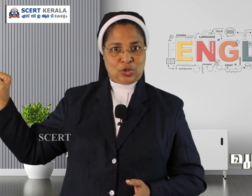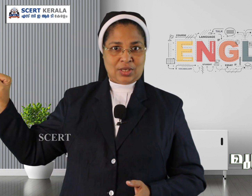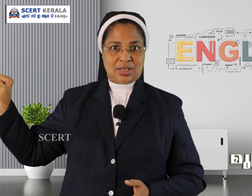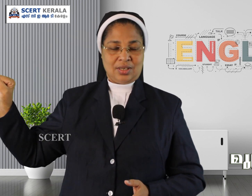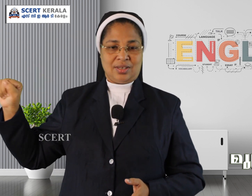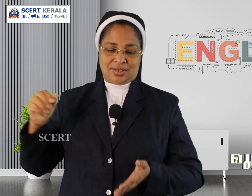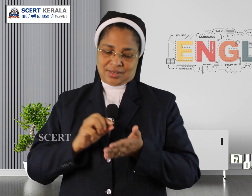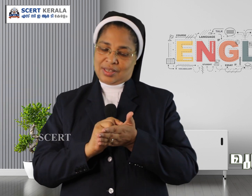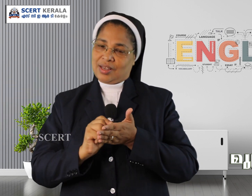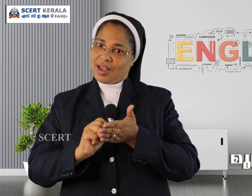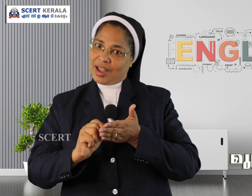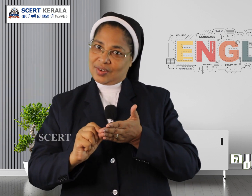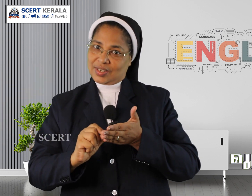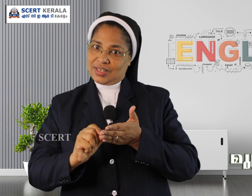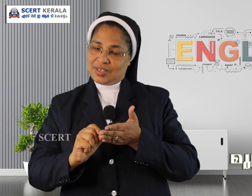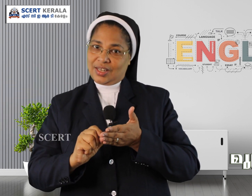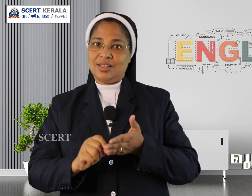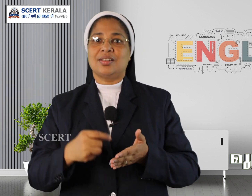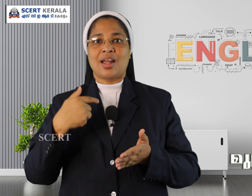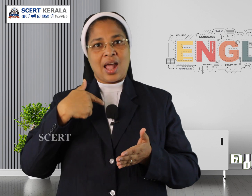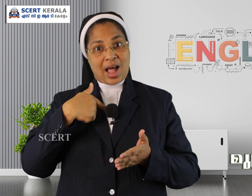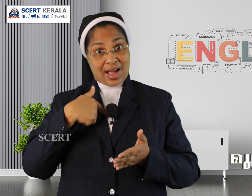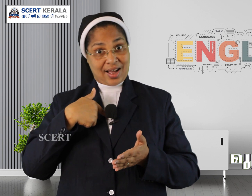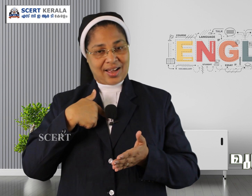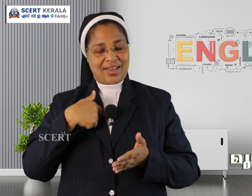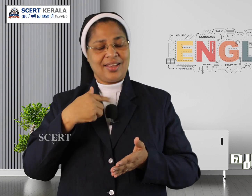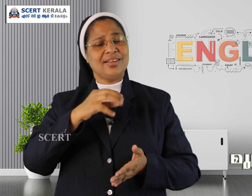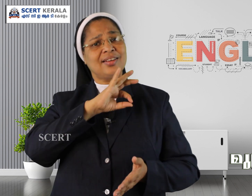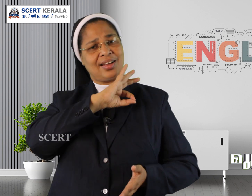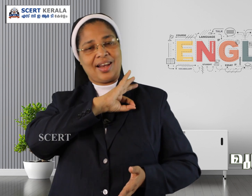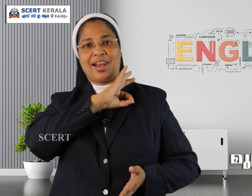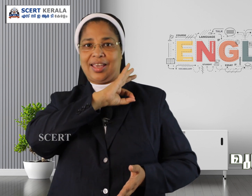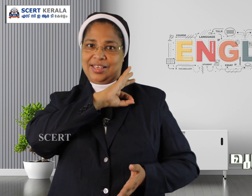യുവർ ഹാൻഡ് റൈറ്റിംഗ് ഐ ലൈക്ക്.